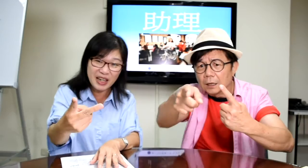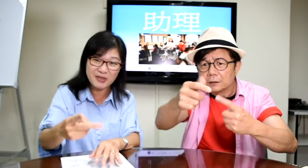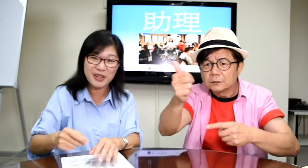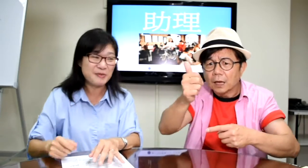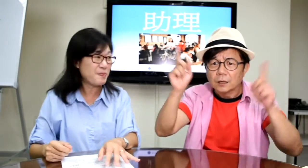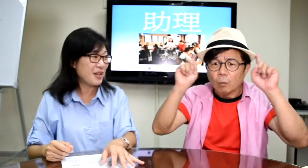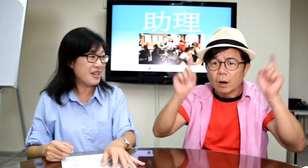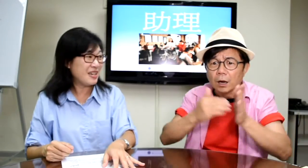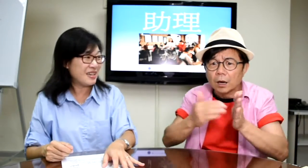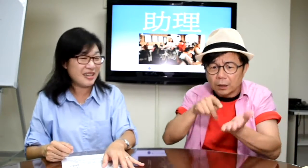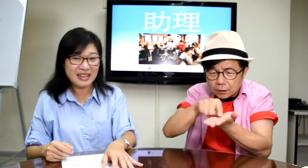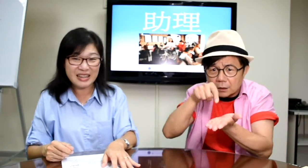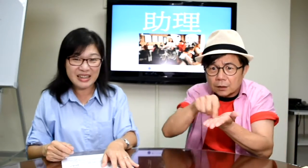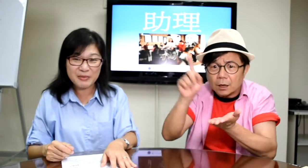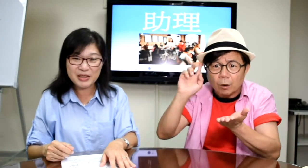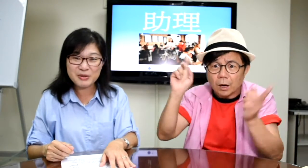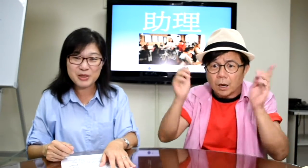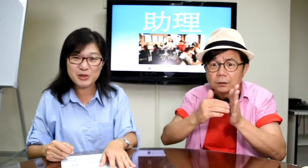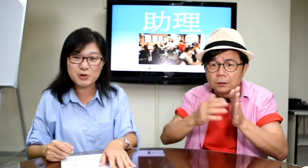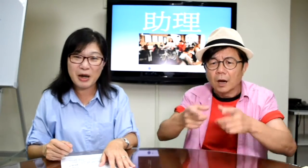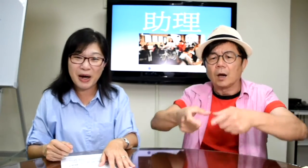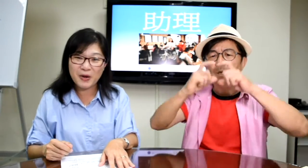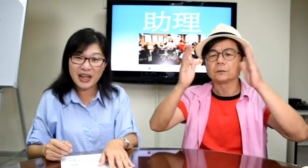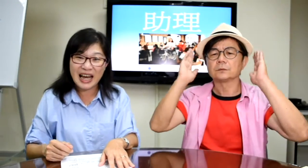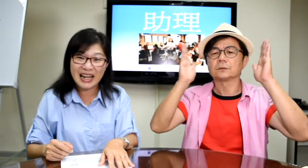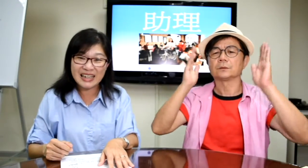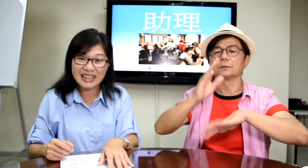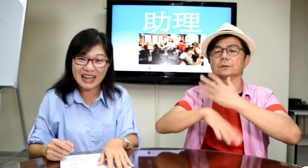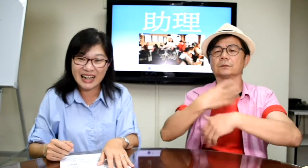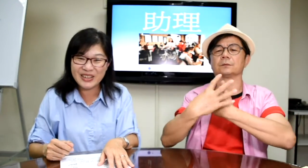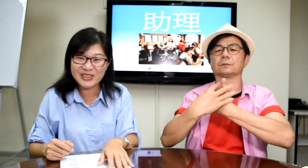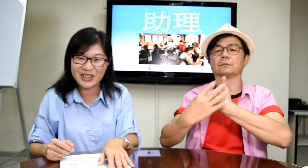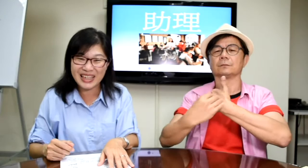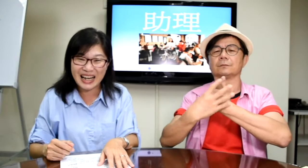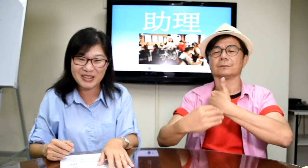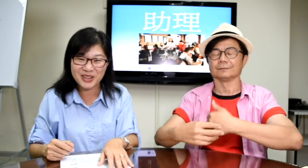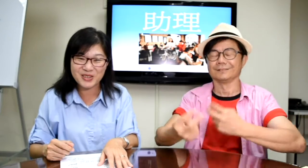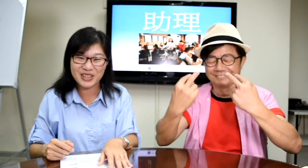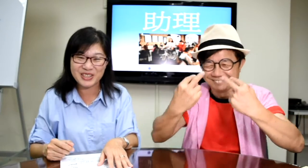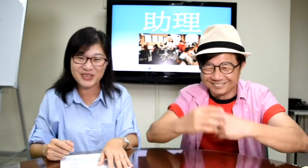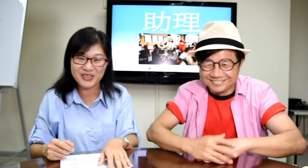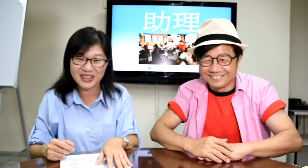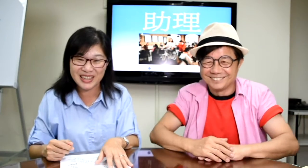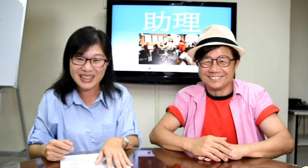位，你们是不是抓宝回来了啊？就所以来跟我学手语了。